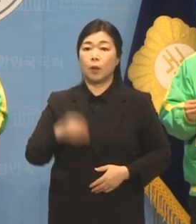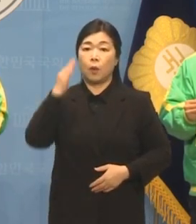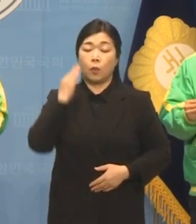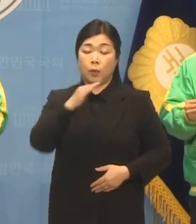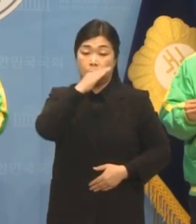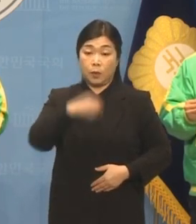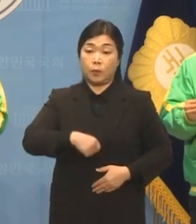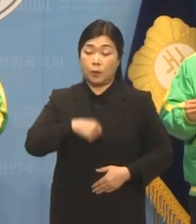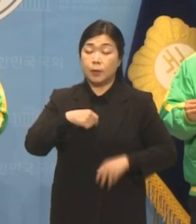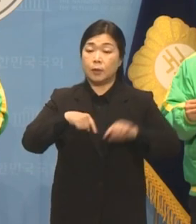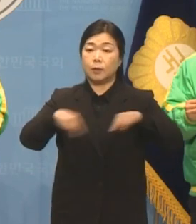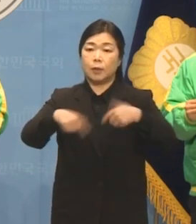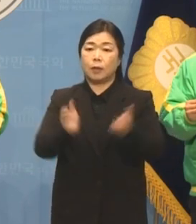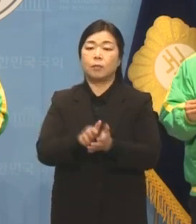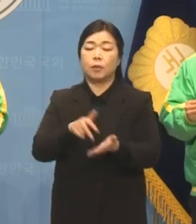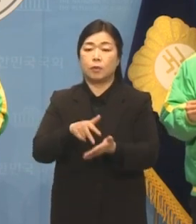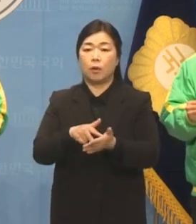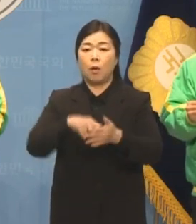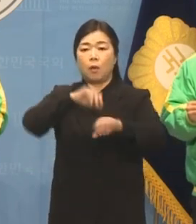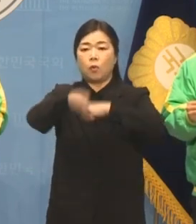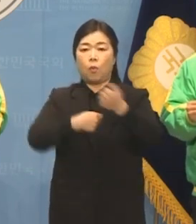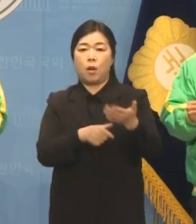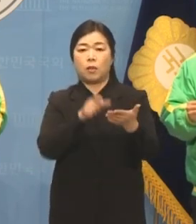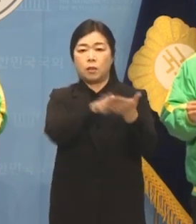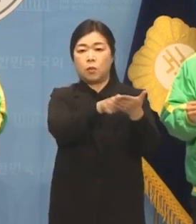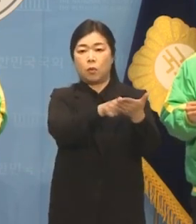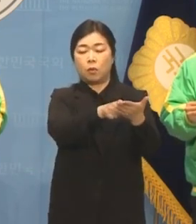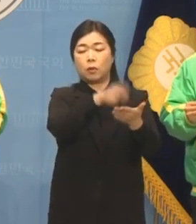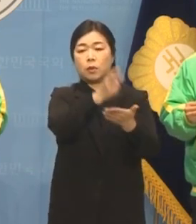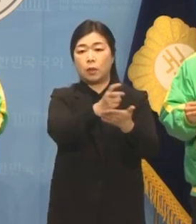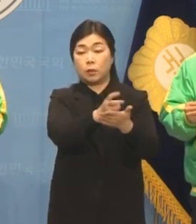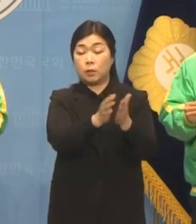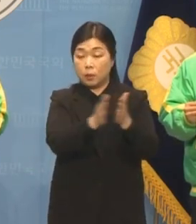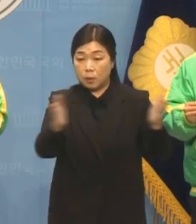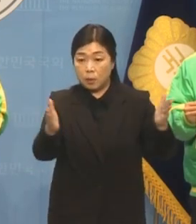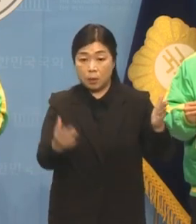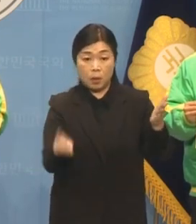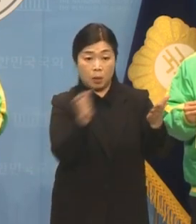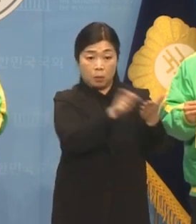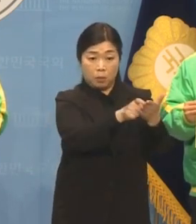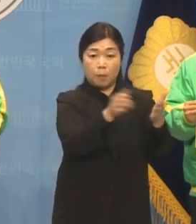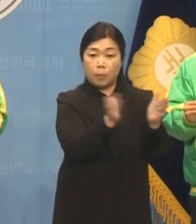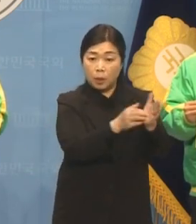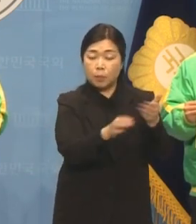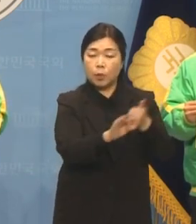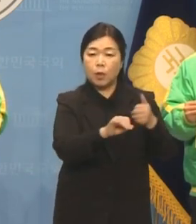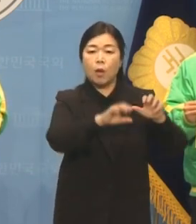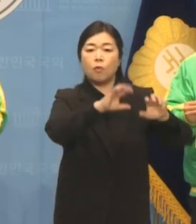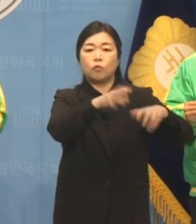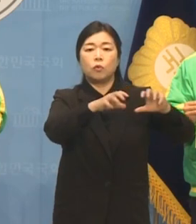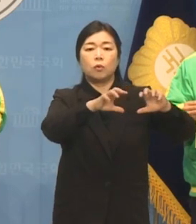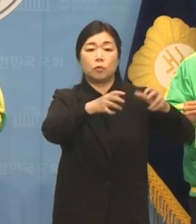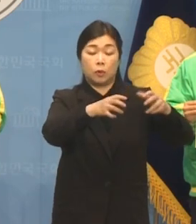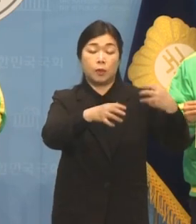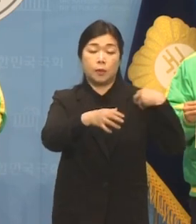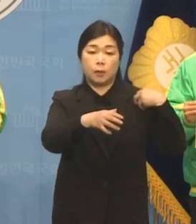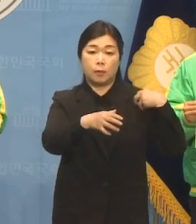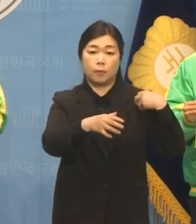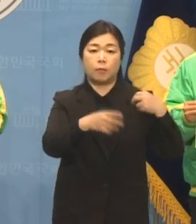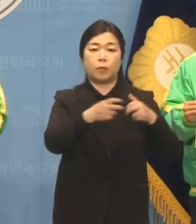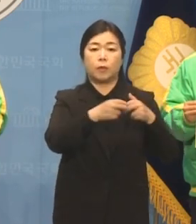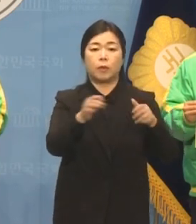녹색정의당은 동물 등록제를 실시하고 등록된 반려동물에 대해서는 국가동물 의료체계를 통해